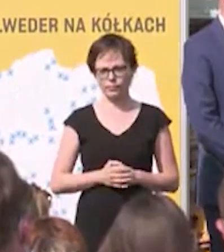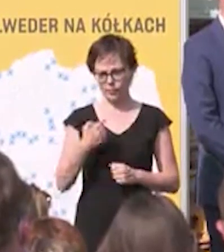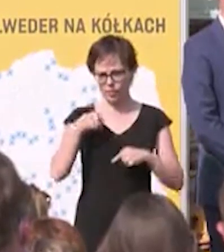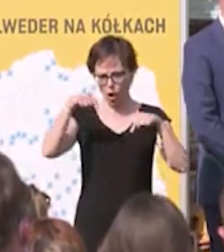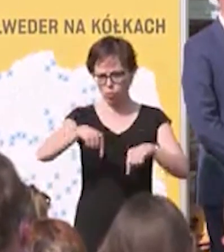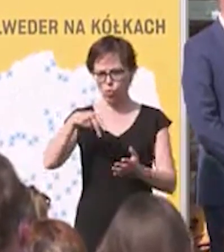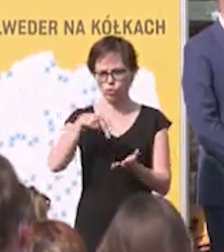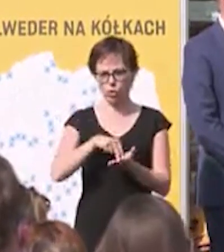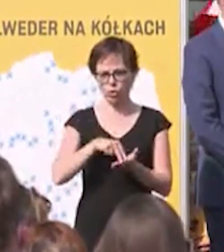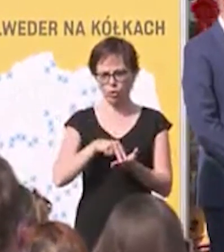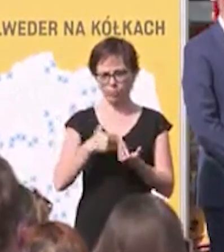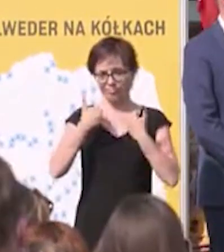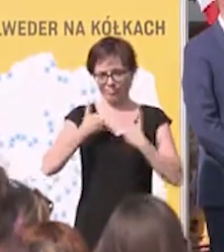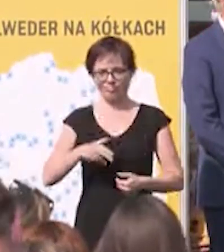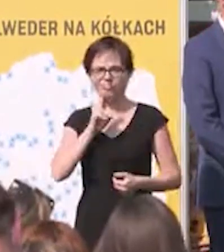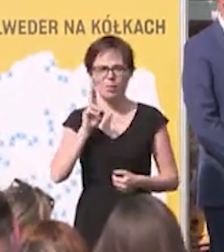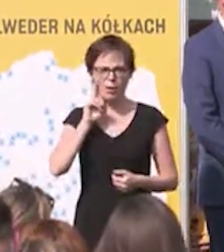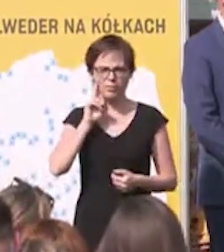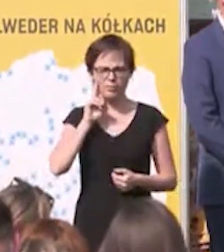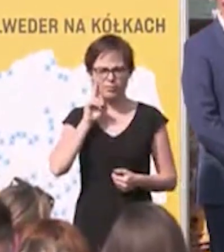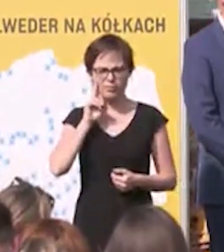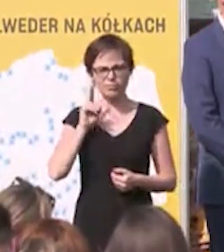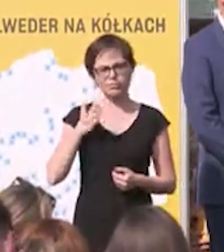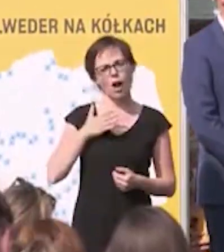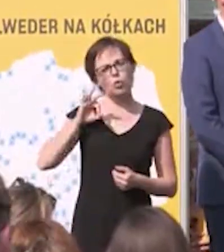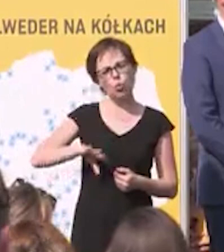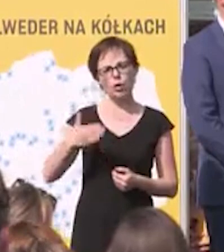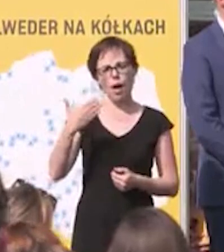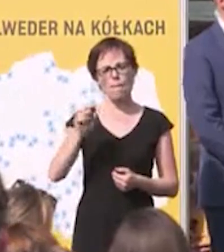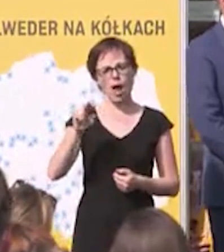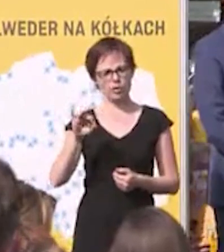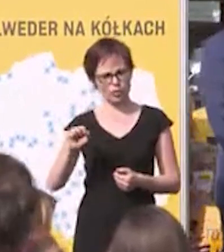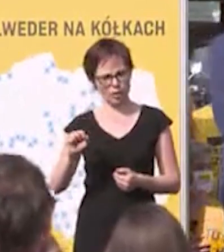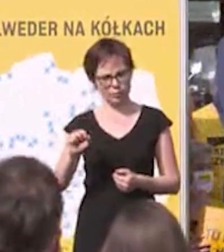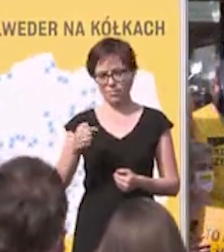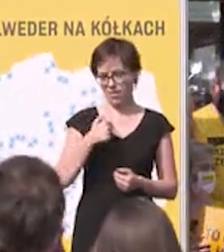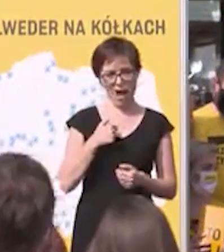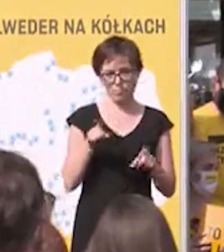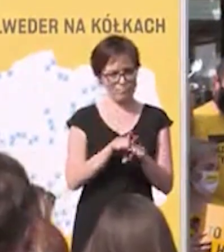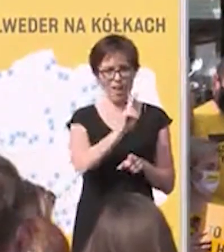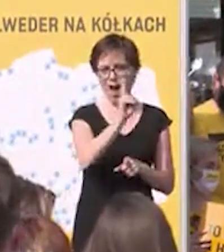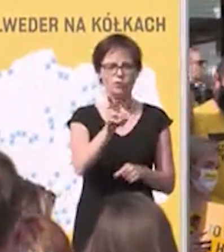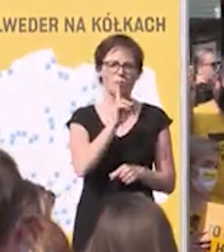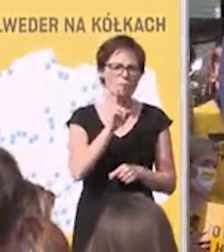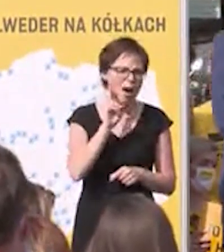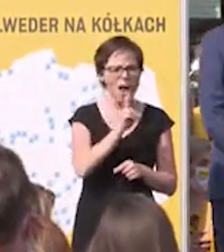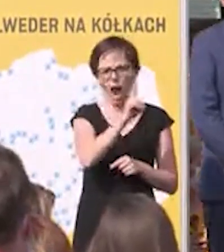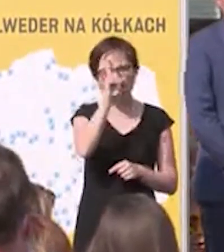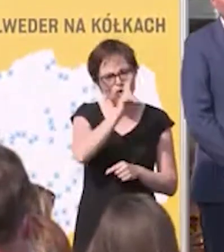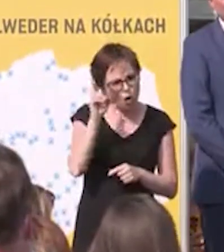Stoję tutaj przed wami jako mama. Mama małej Marysi. I jak każda mama, jak każdy rodzic chce dla niej jak